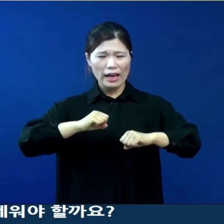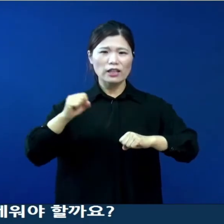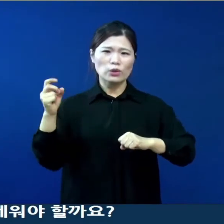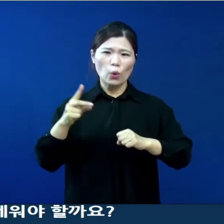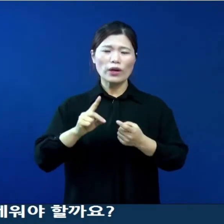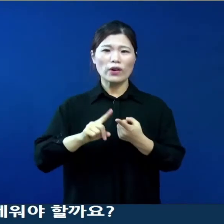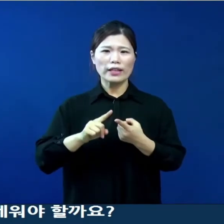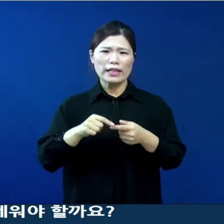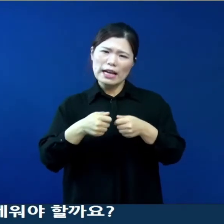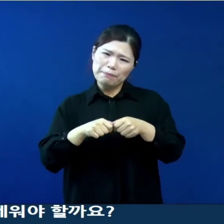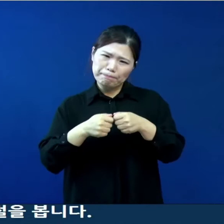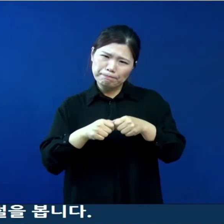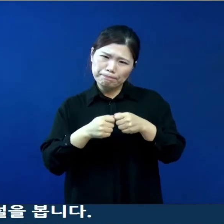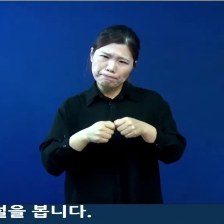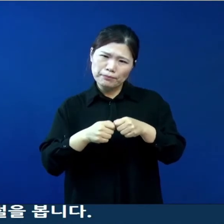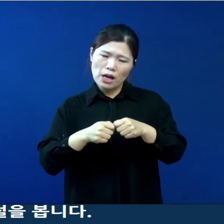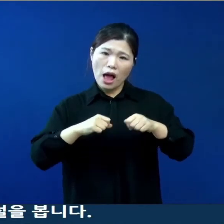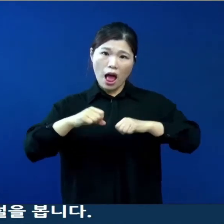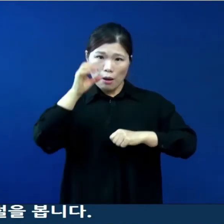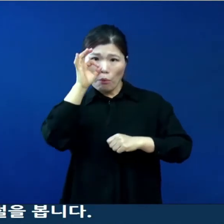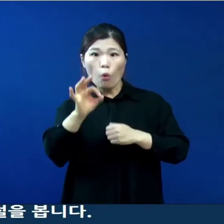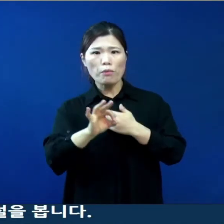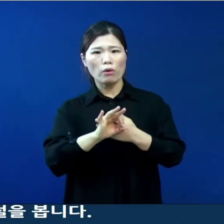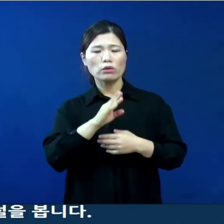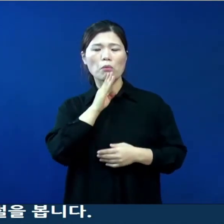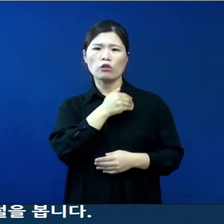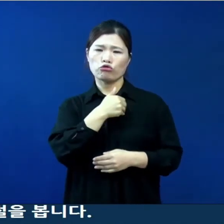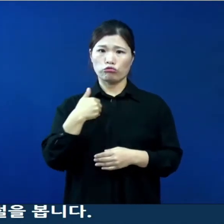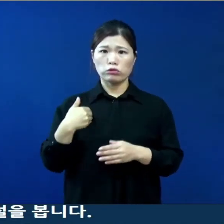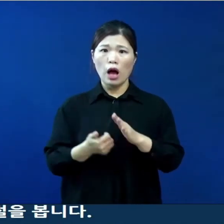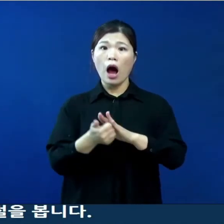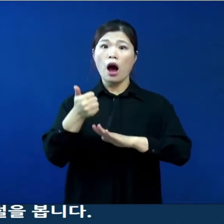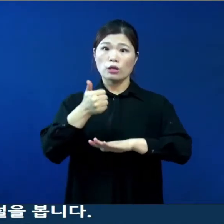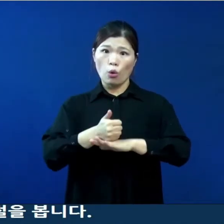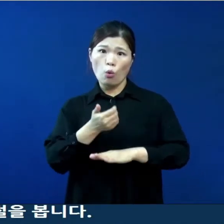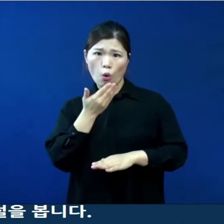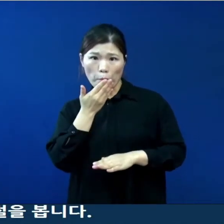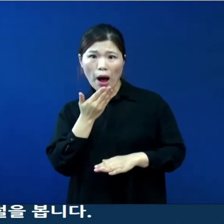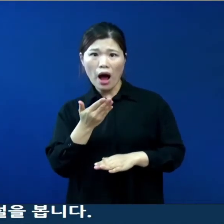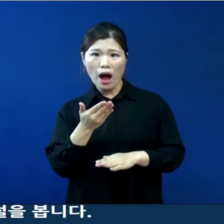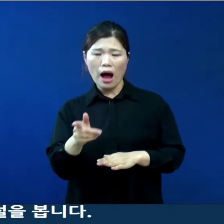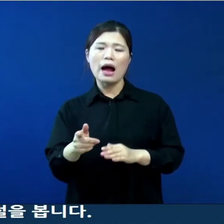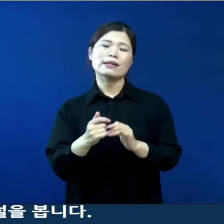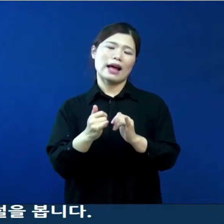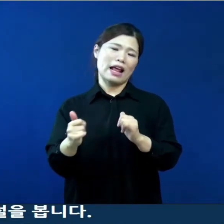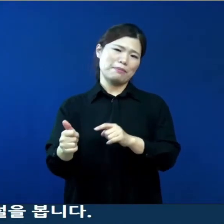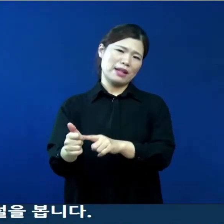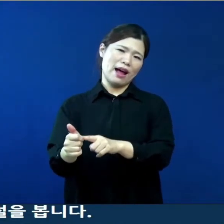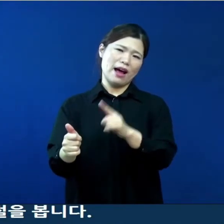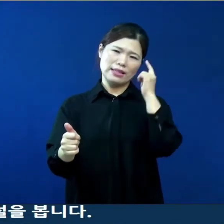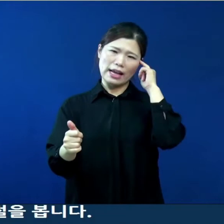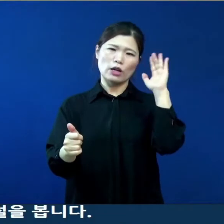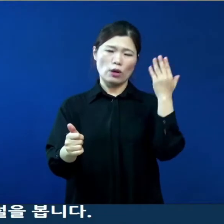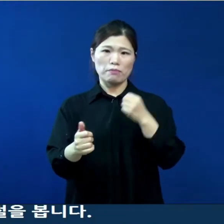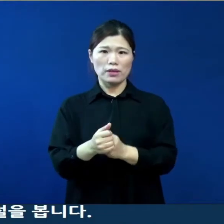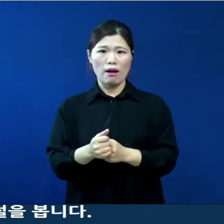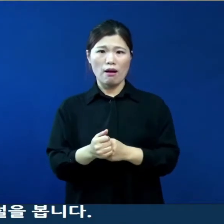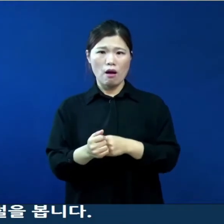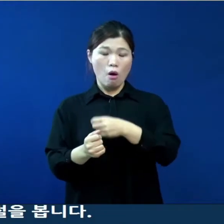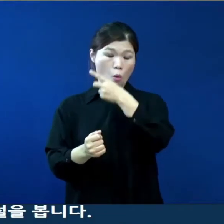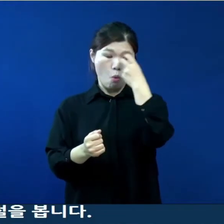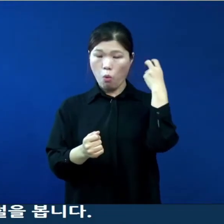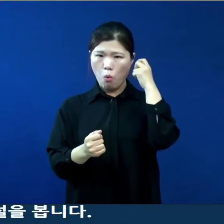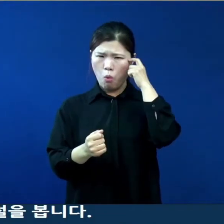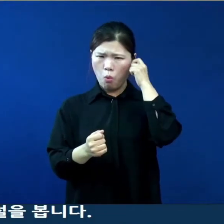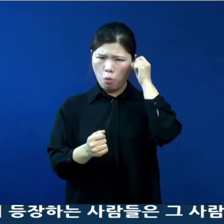주도 면밀한 모든 것들을 보면 충분히 성공하고도 남을 사람이구나, 유능하고 능력 있는 사람이구나